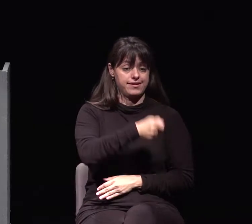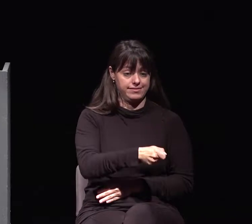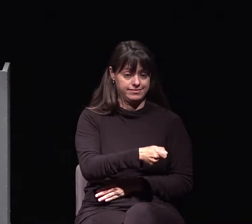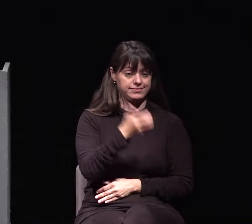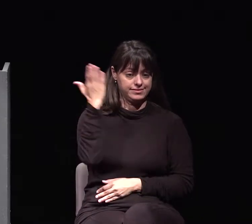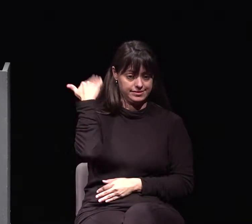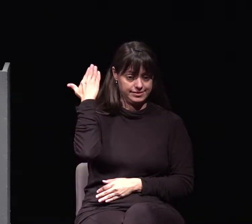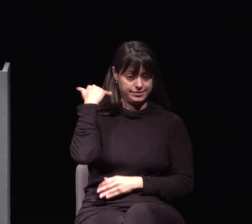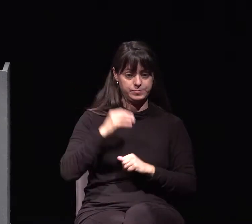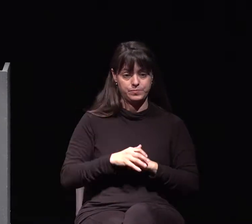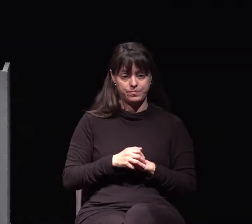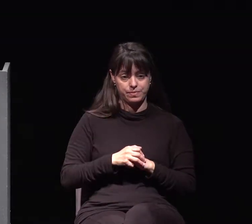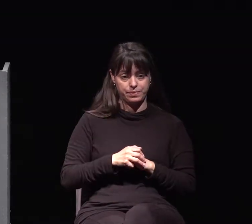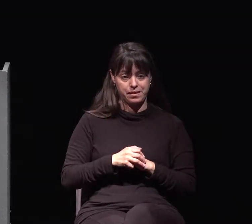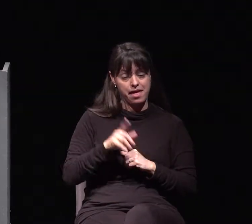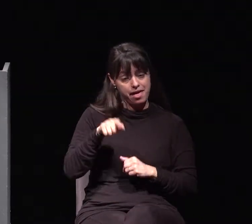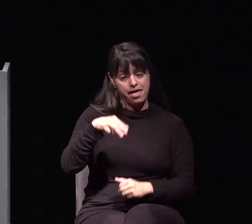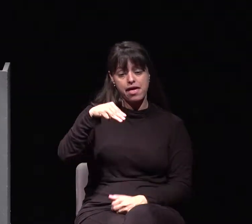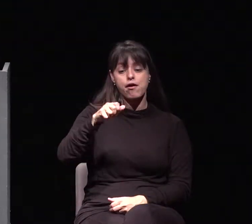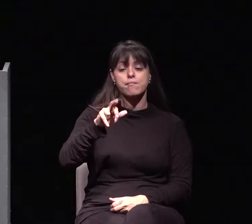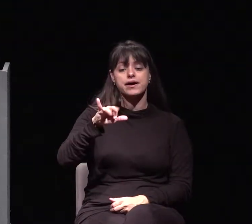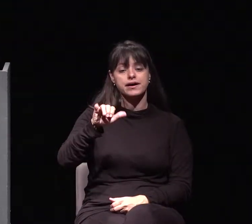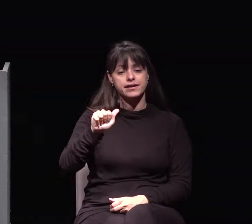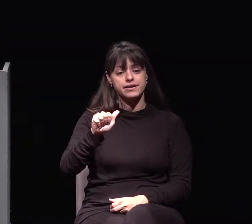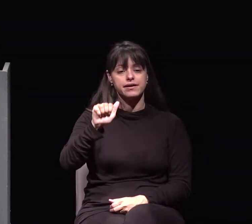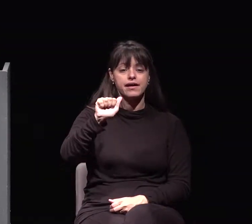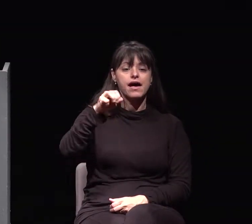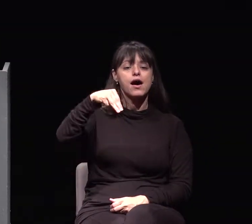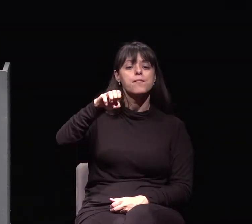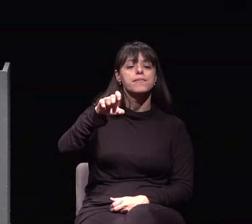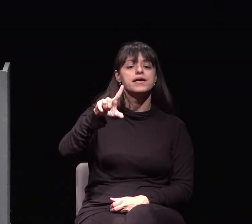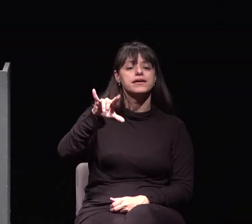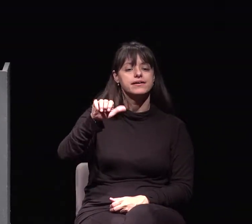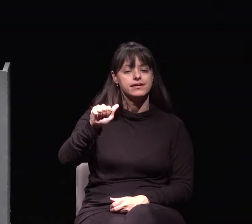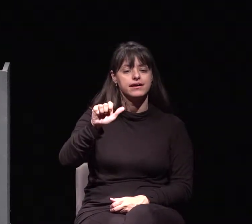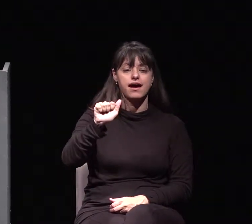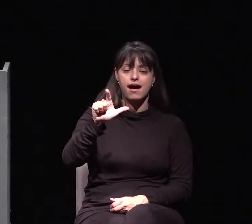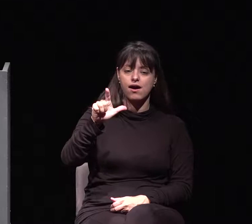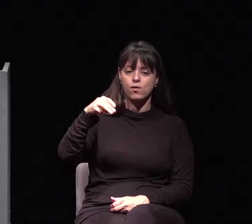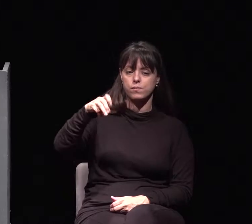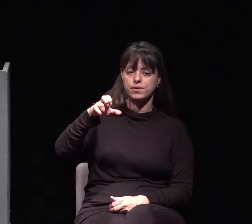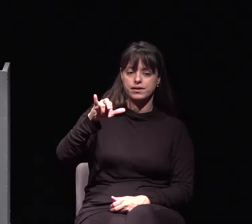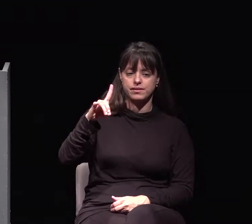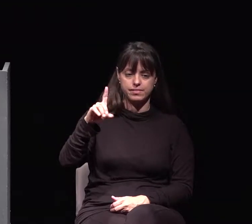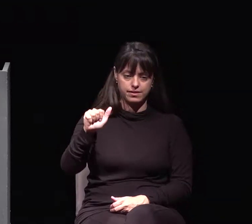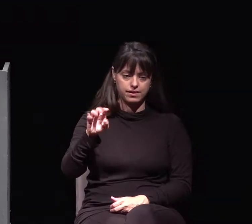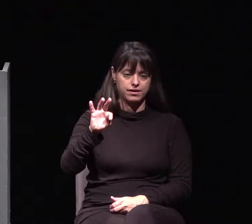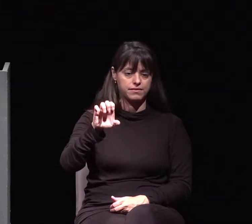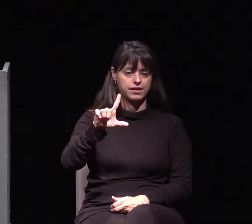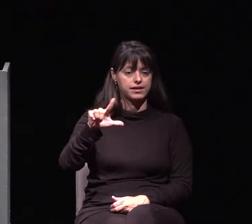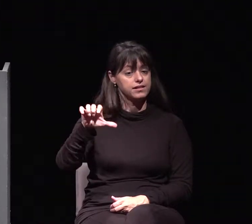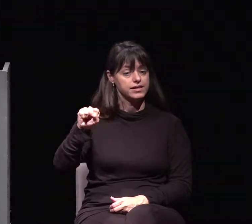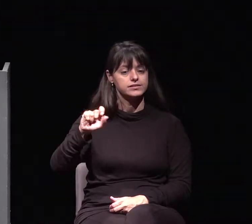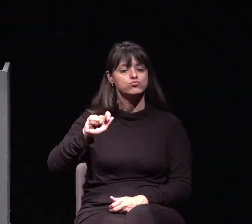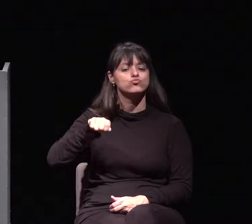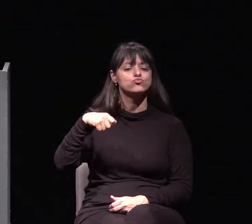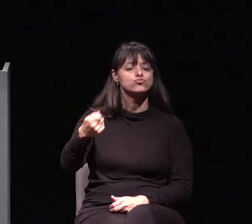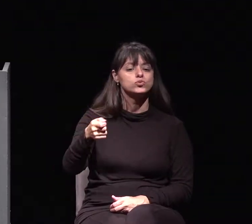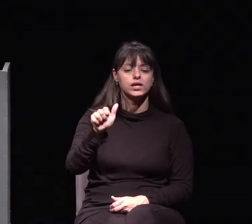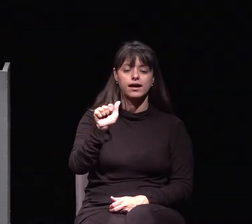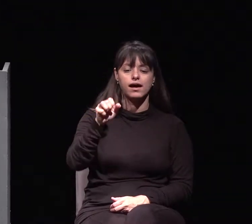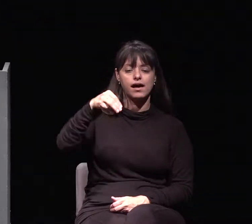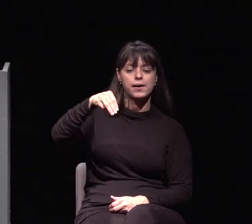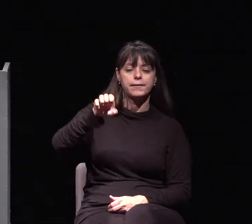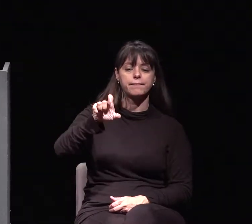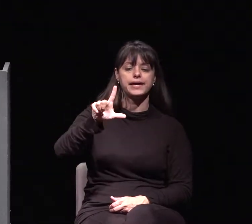Almeida Teles, a Amelinha, por cerca de 1 hora. E o meu papel, a princípio, vai ser apresentá-la e depois mediar uma